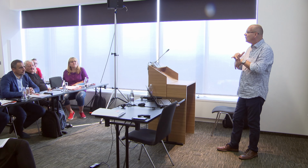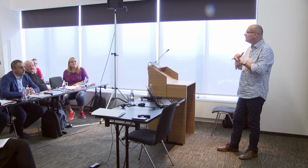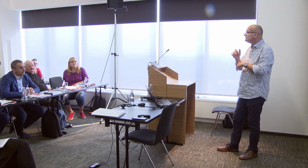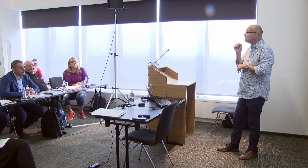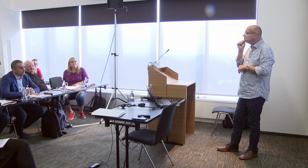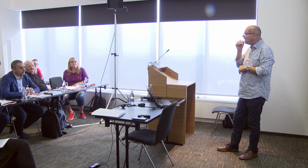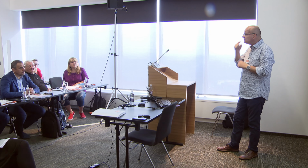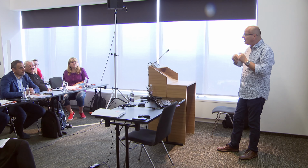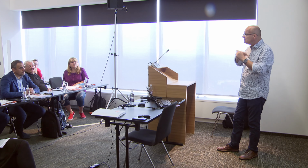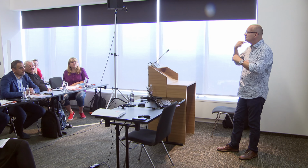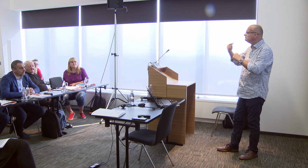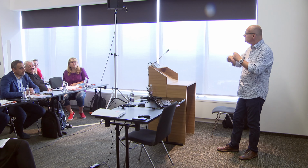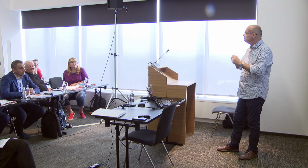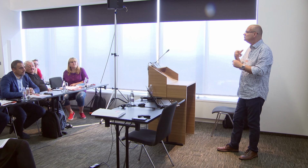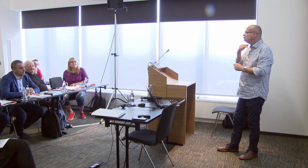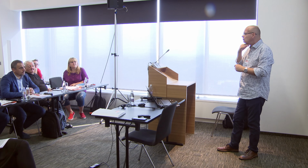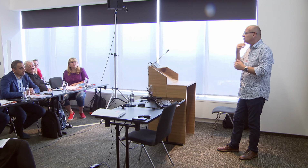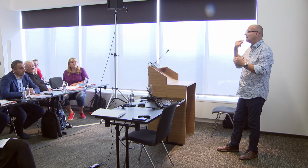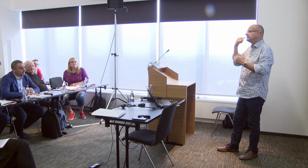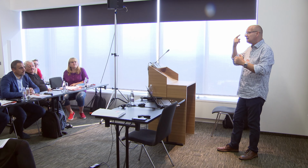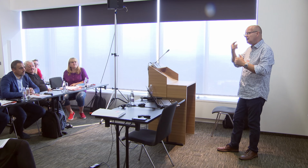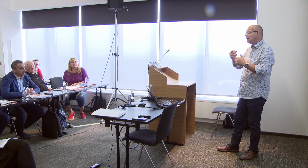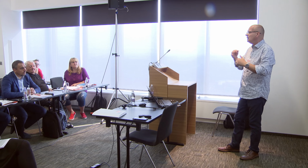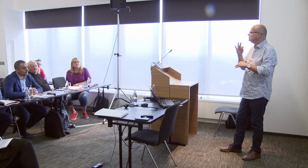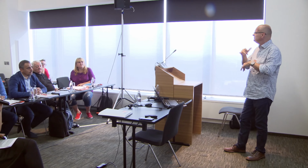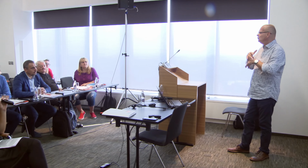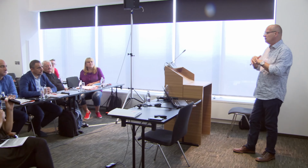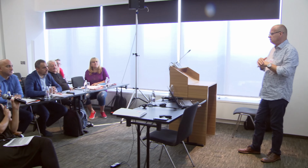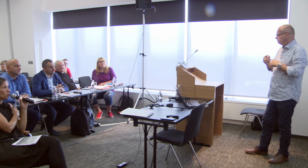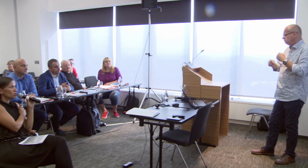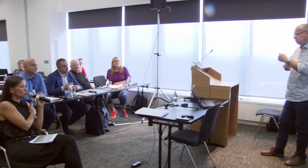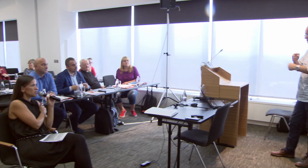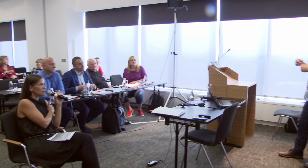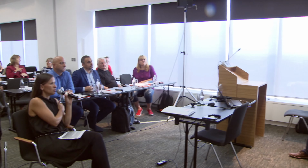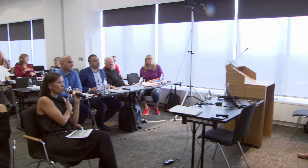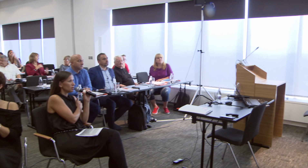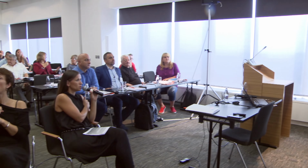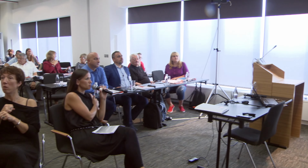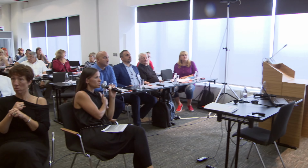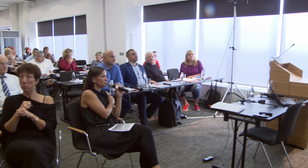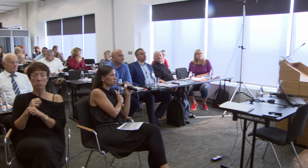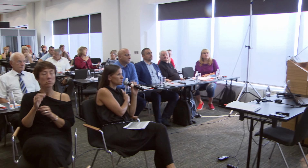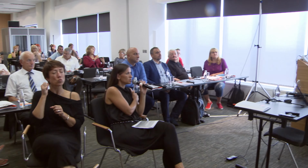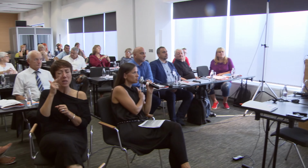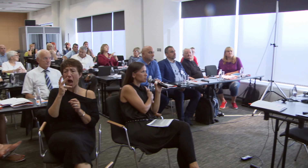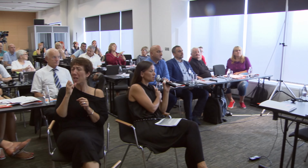Oseba z okvaro sluha, ki deluje 24 ur na dan, vse dni v letu.